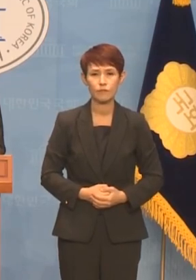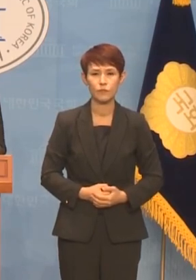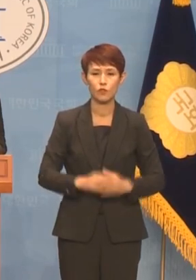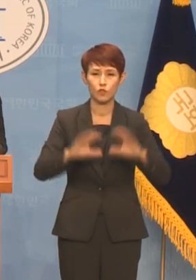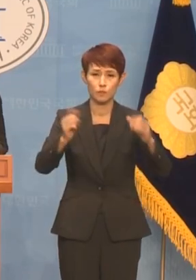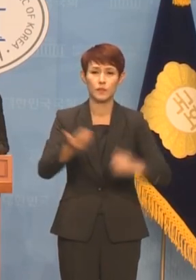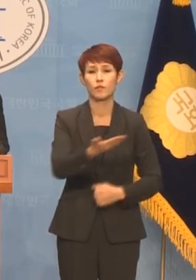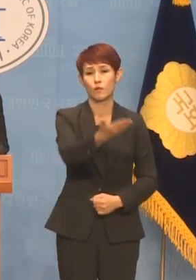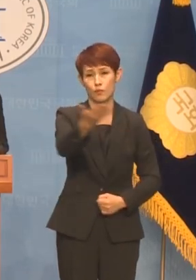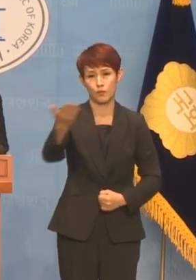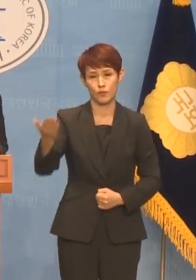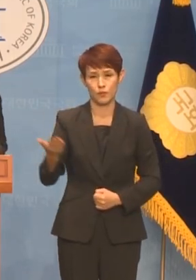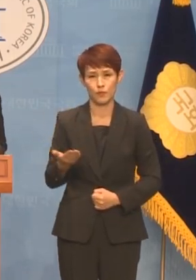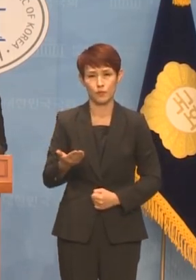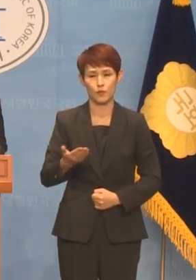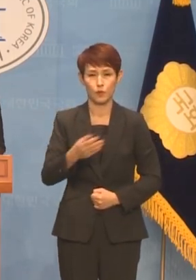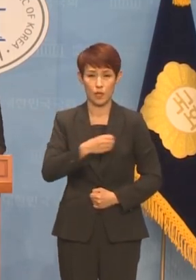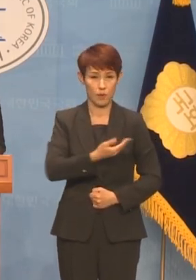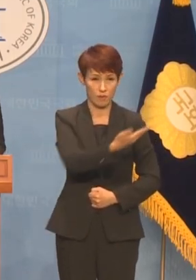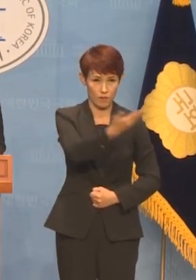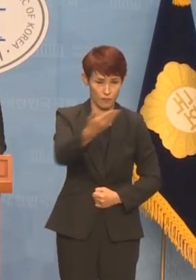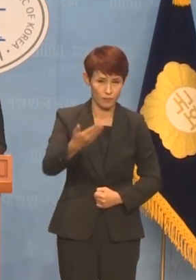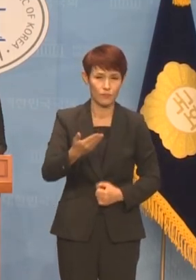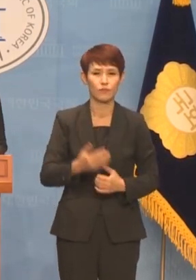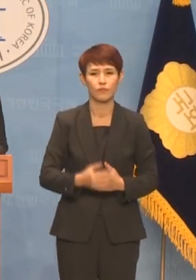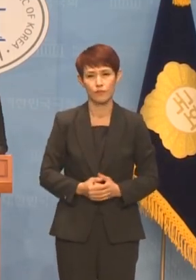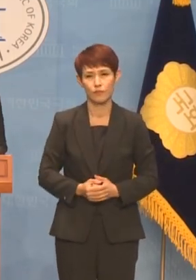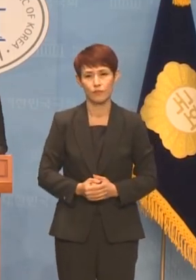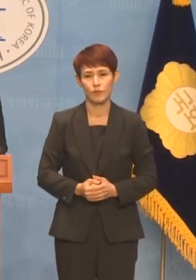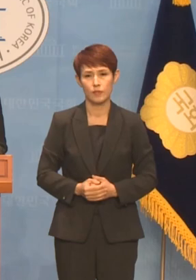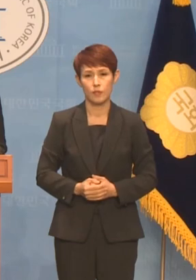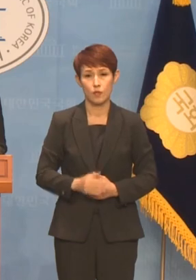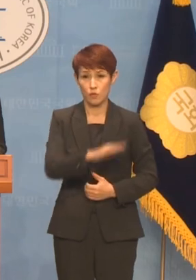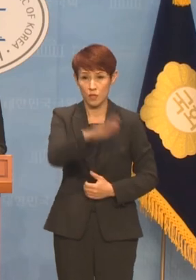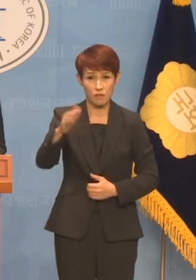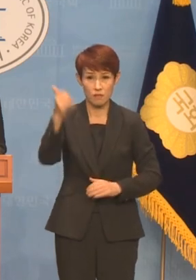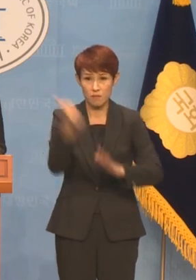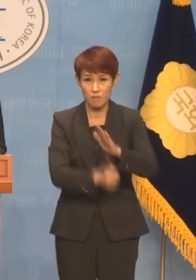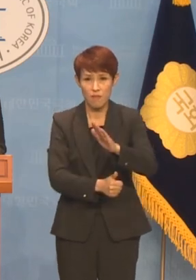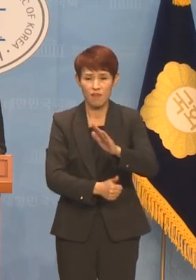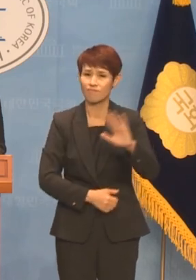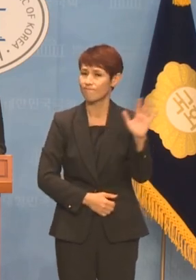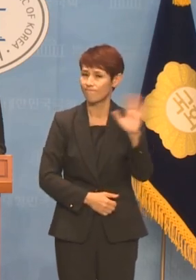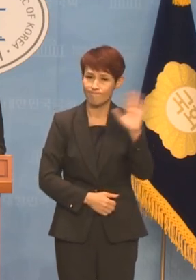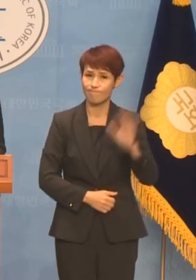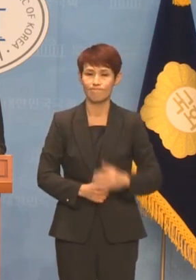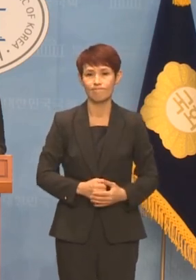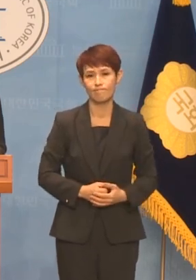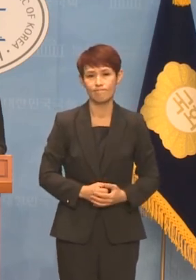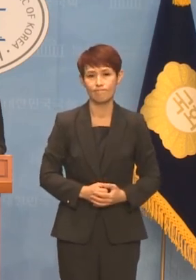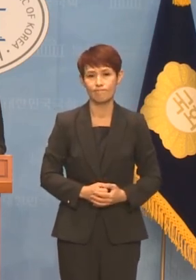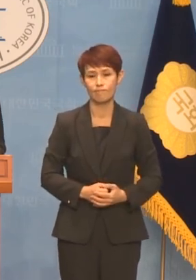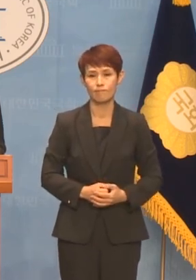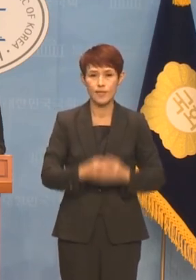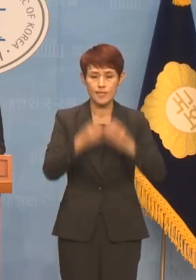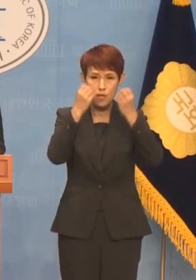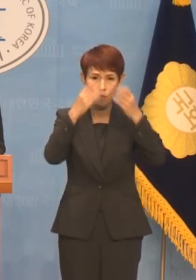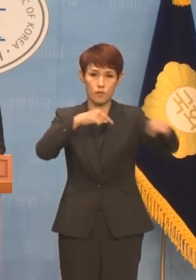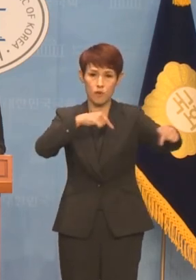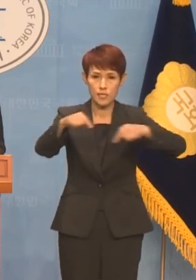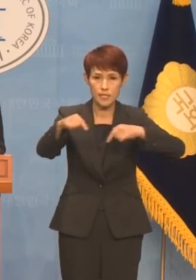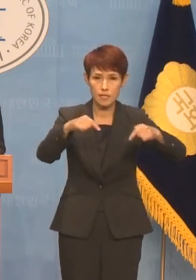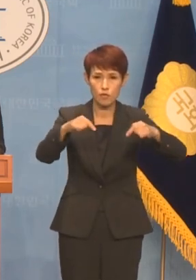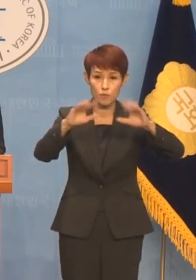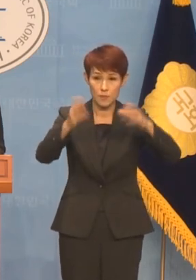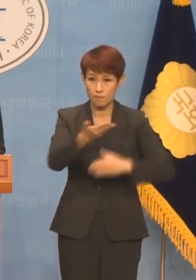존경하는 국민 여러분, 그리고 당원 지지자 여러분, 우리는 결코 실패한 것이 아닙니다. 새로운 정치를